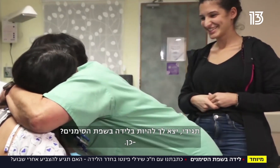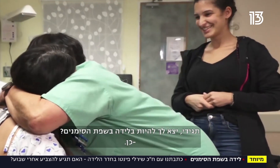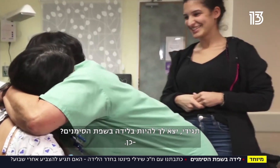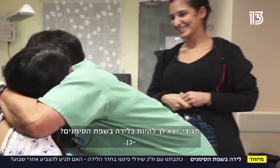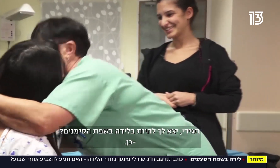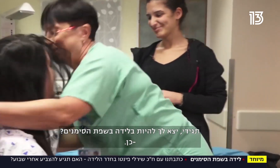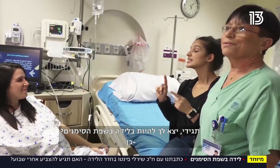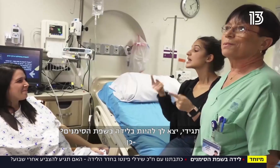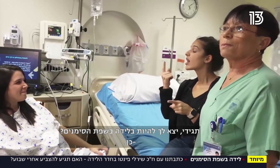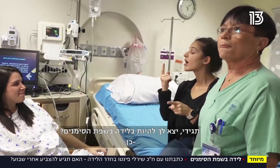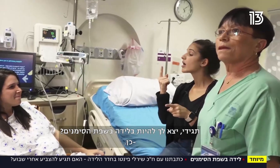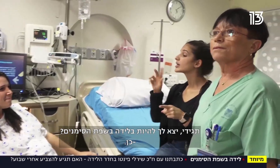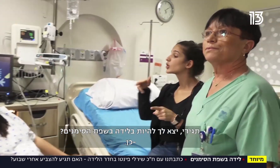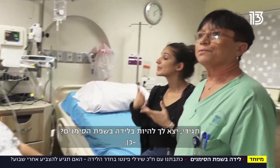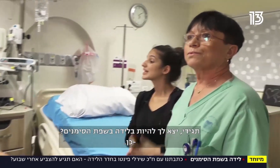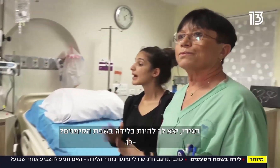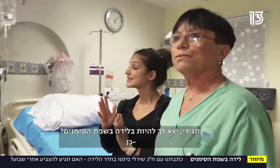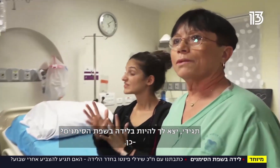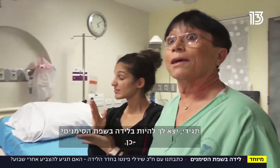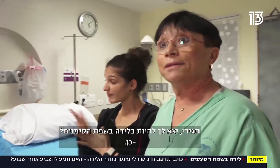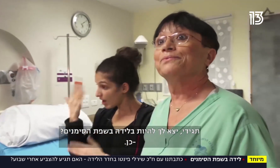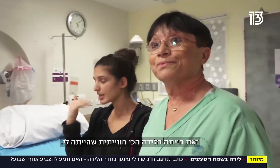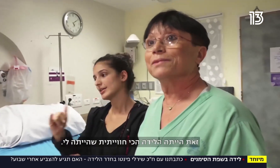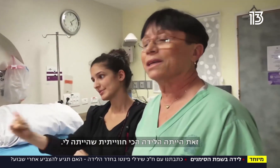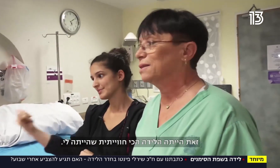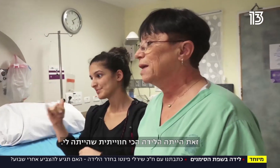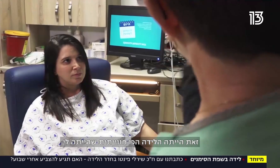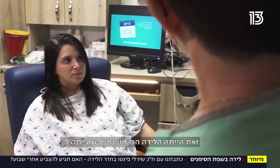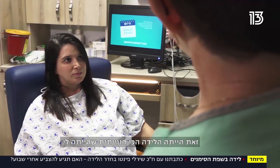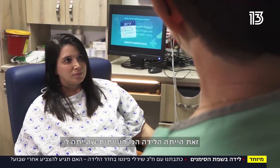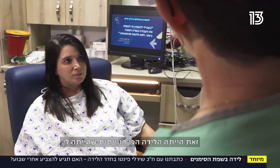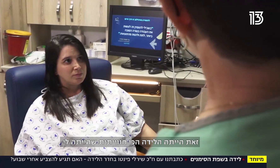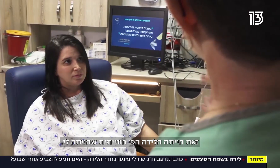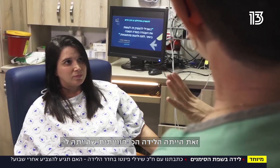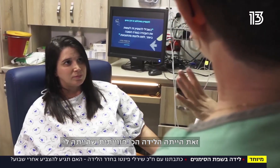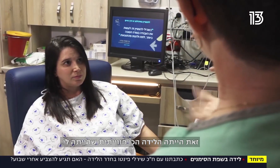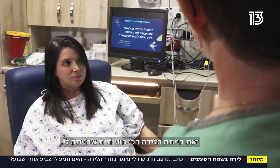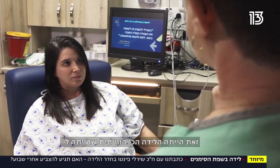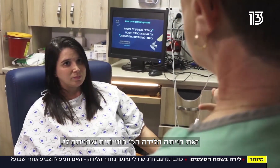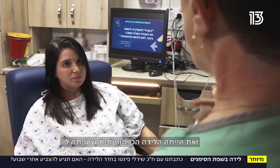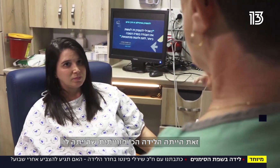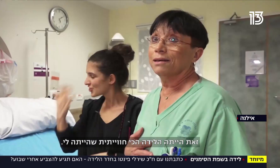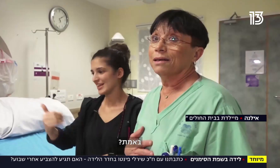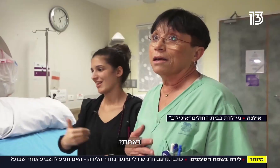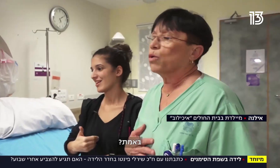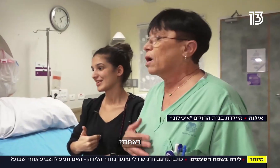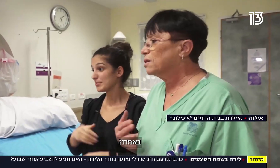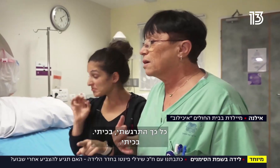תגידי, יצא לך להיות בלידה בשפת הסימנים? כן. זאת הייתה הלידה הכי חווייתית שהייתה לי. באמת? כל כך